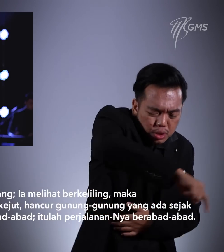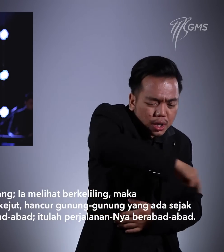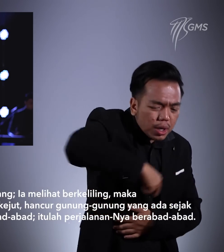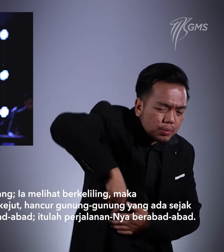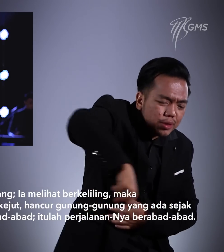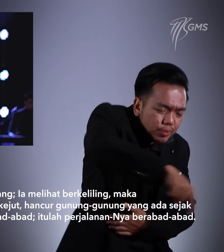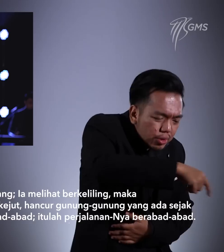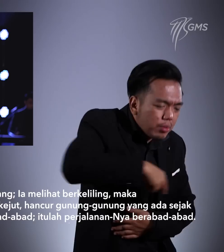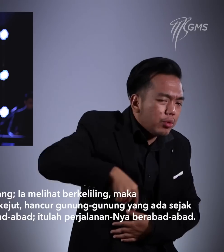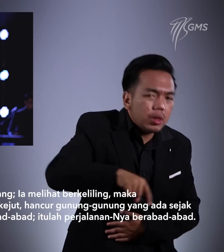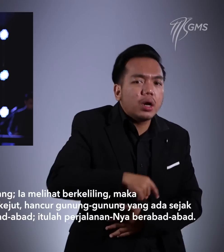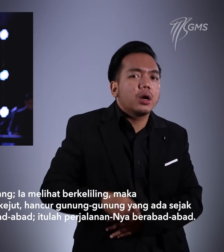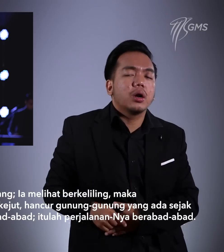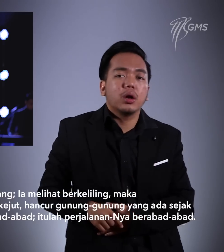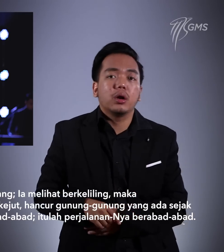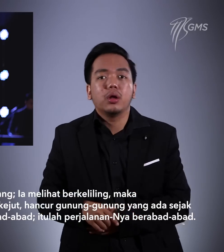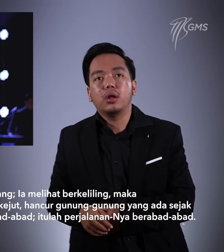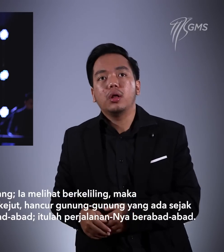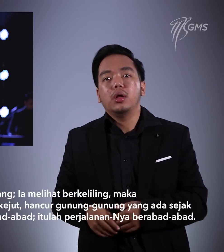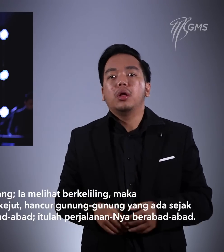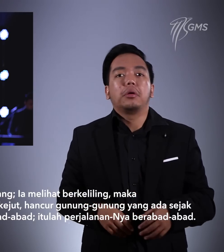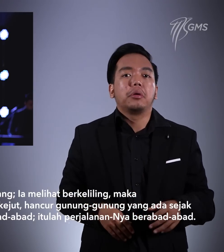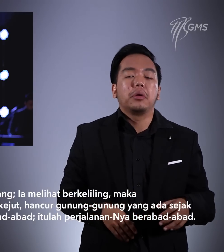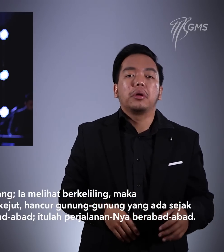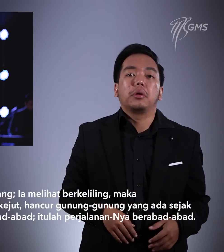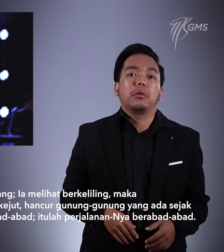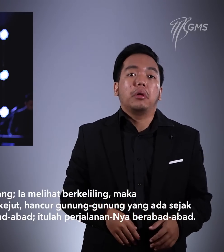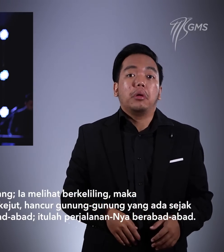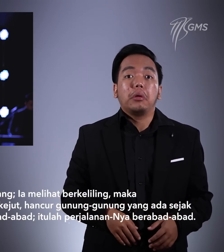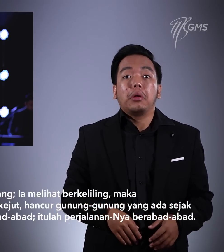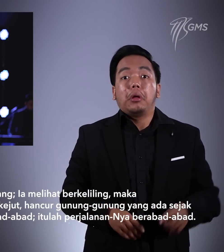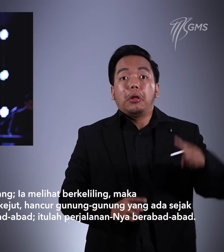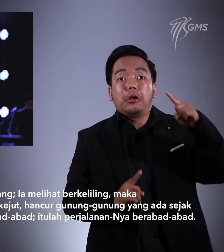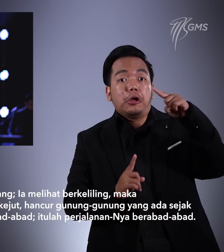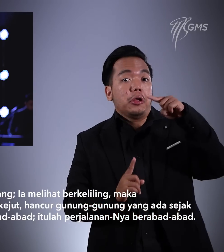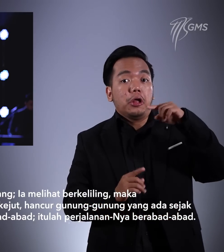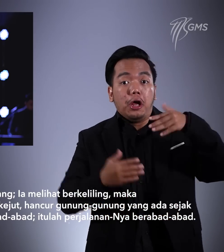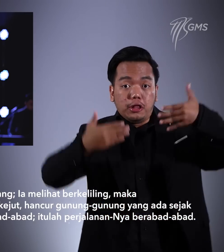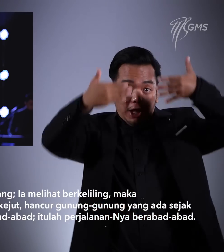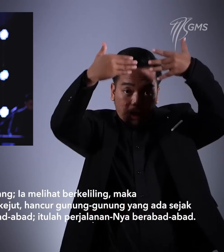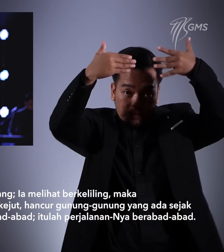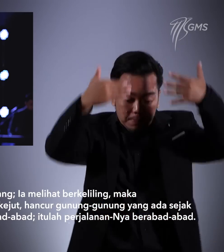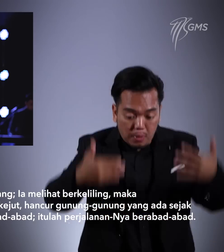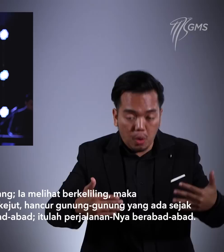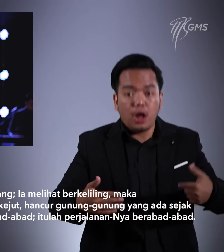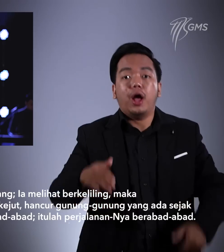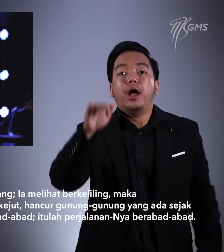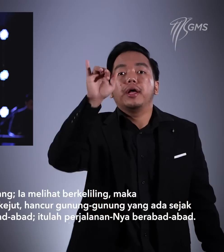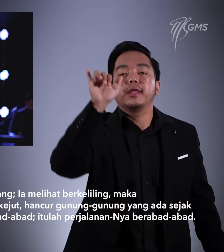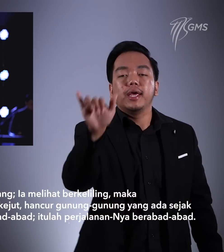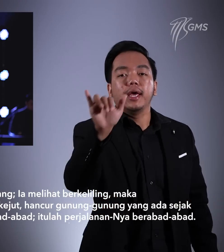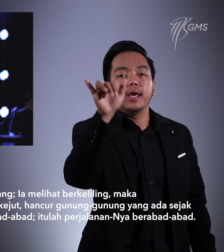terjaga. Dan seluruh bumi dibuat goyang karena tembok raksasa, bukan di China, di Yeriko itu